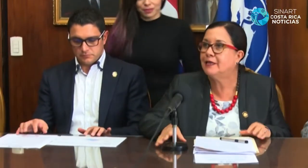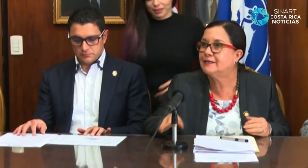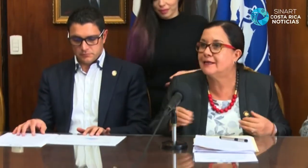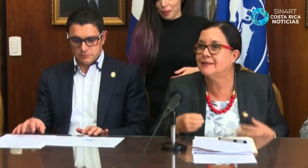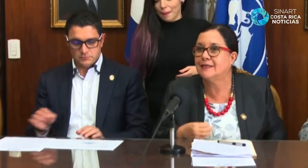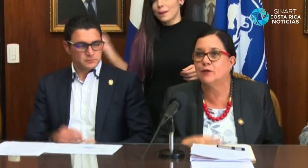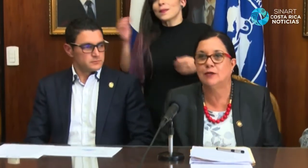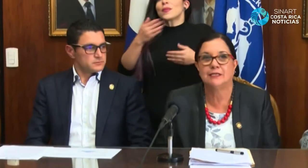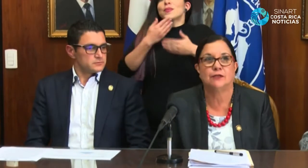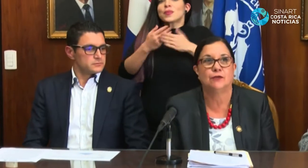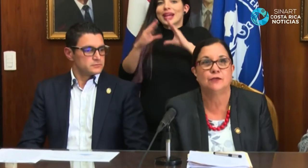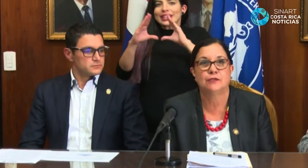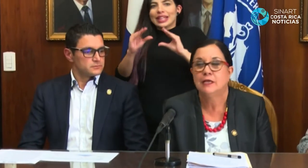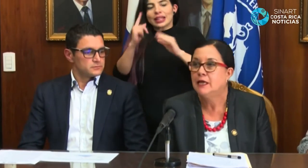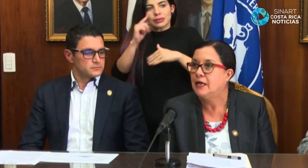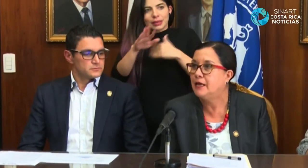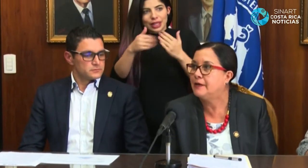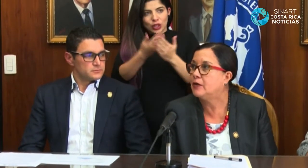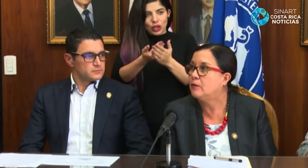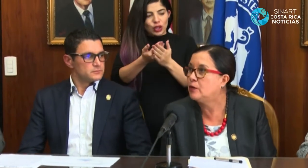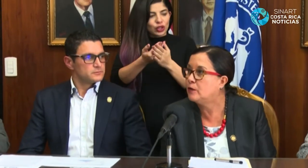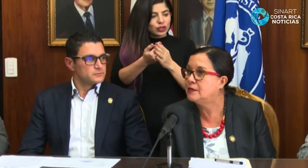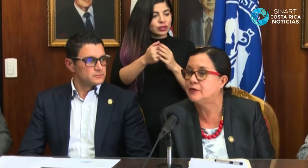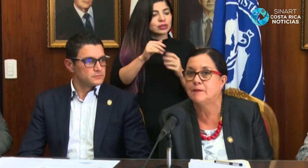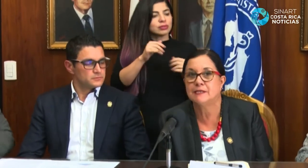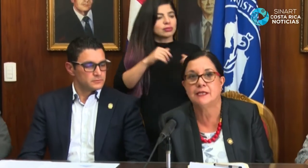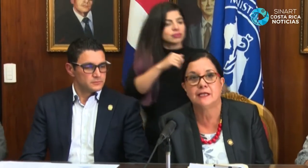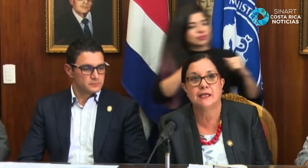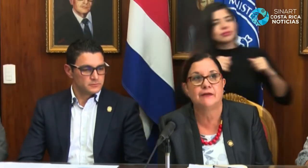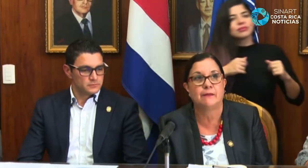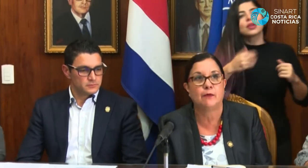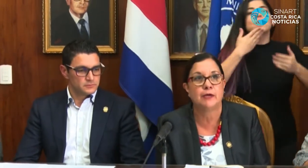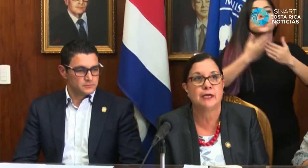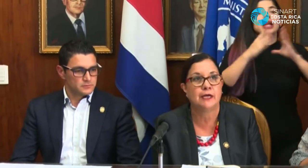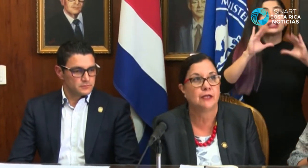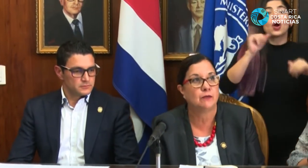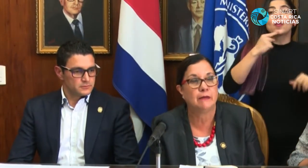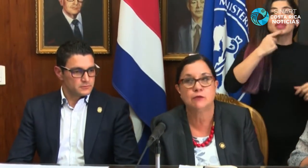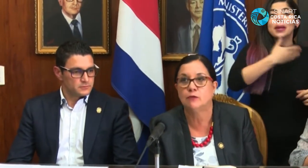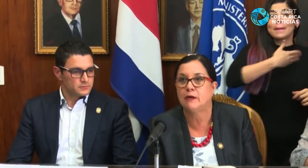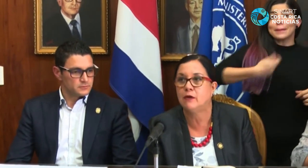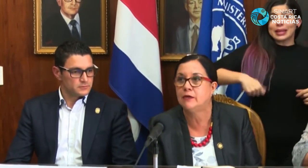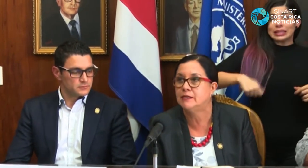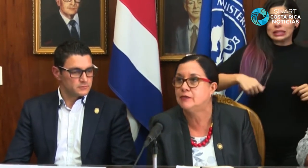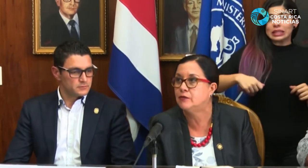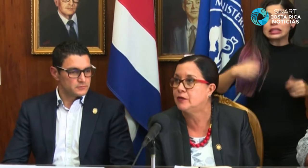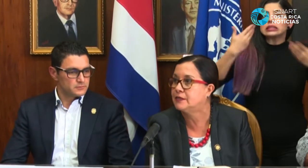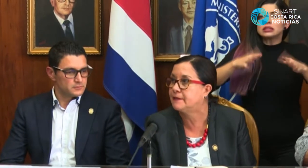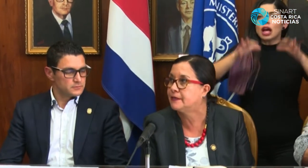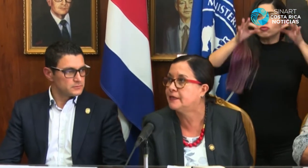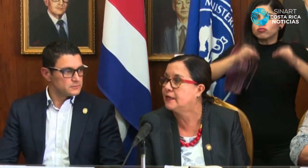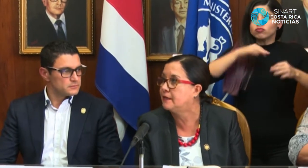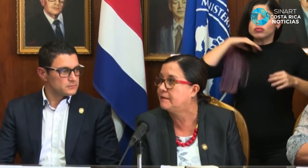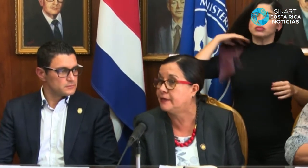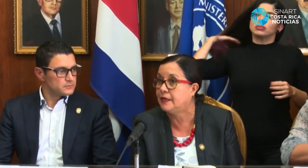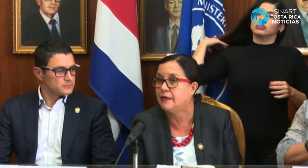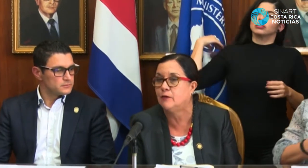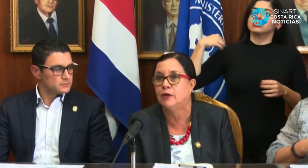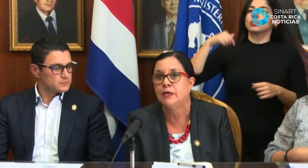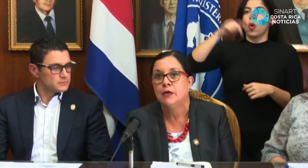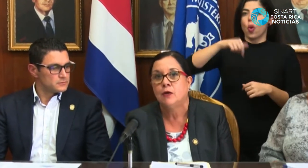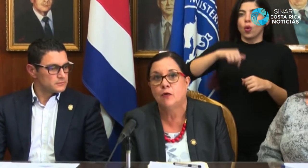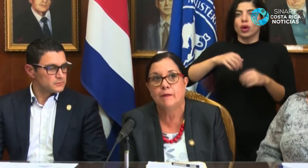Muy buenas tardes a todas y a todos. Bien, como dijo el señor presidente de la República, hemos tomado decisiones a partir del